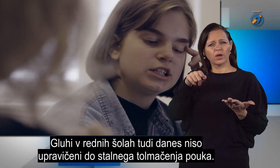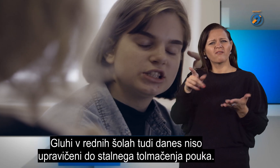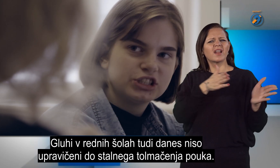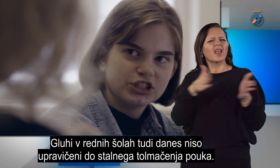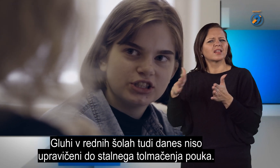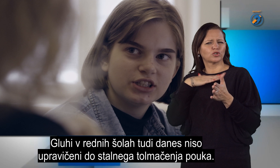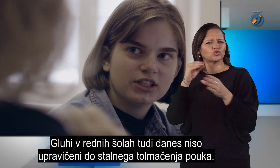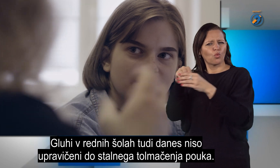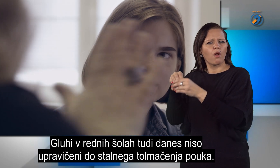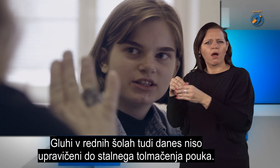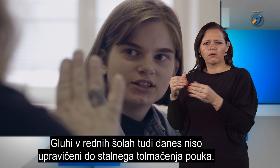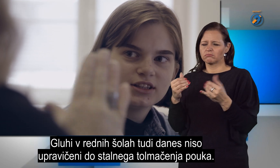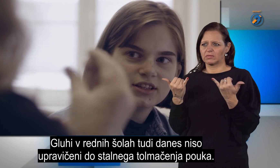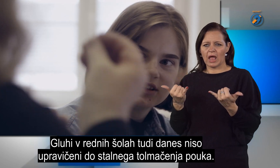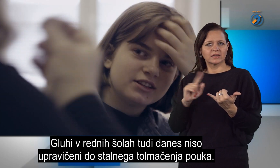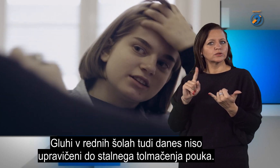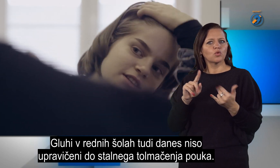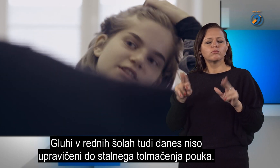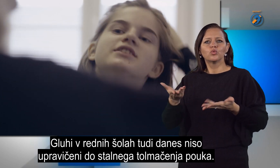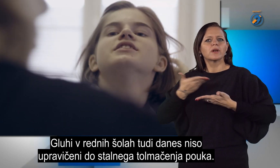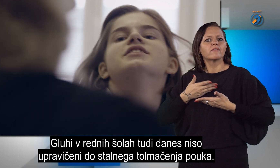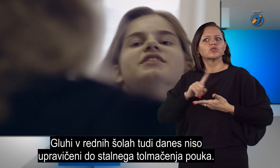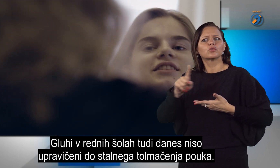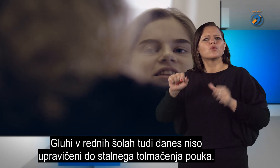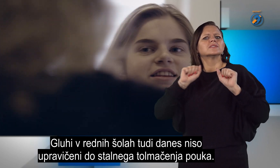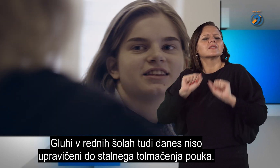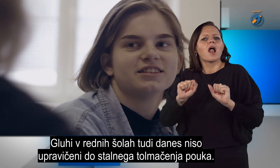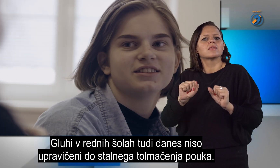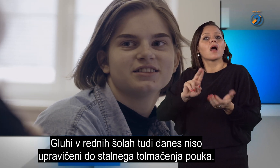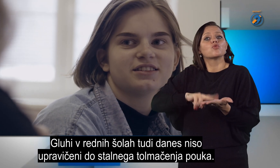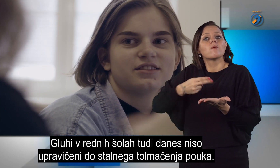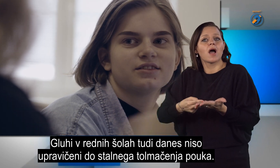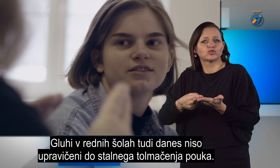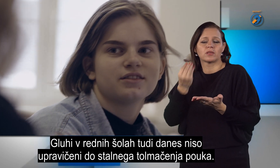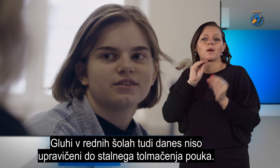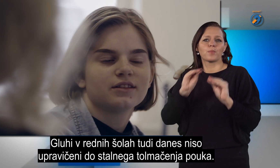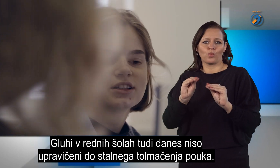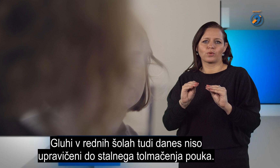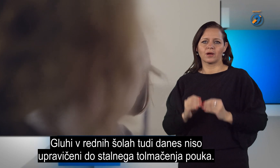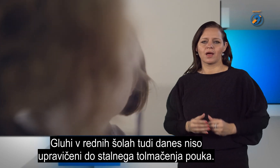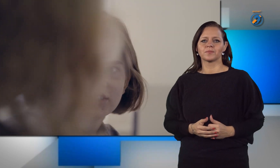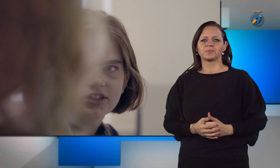Gluhi v rednih šolah tudi danes niso upravičeni do stalnega tolmačenja pouka.